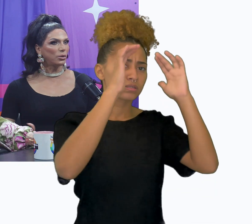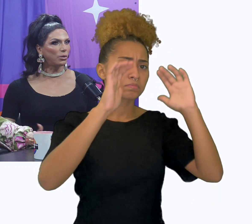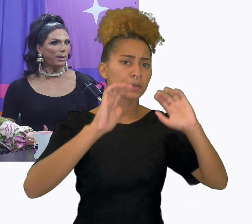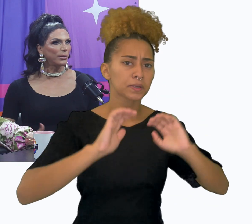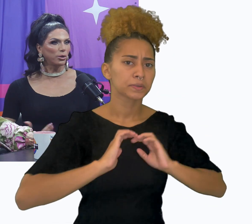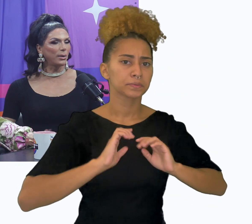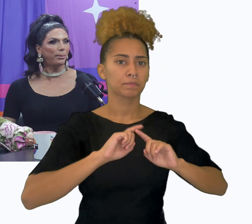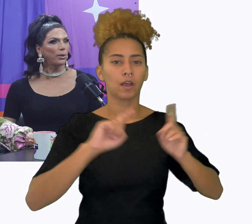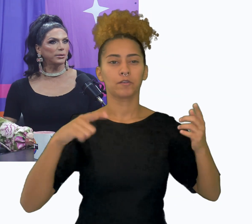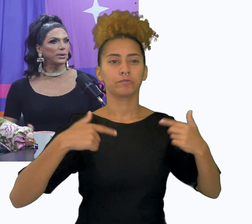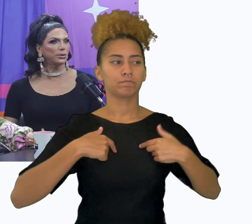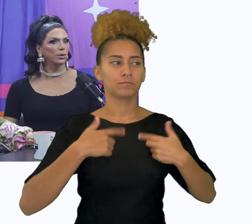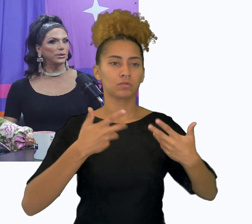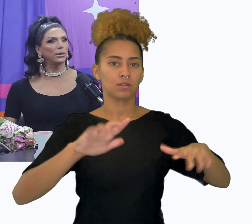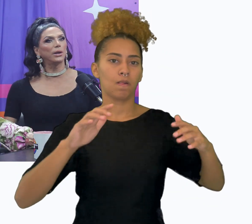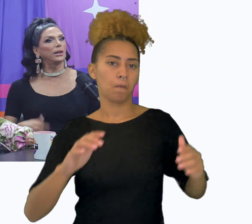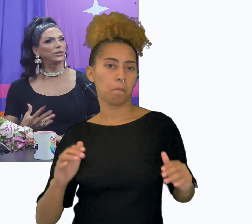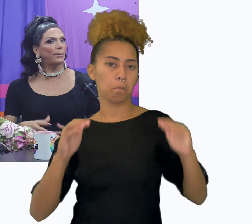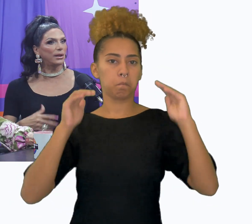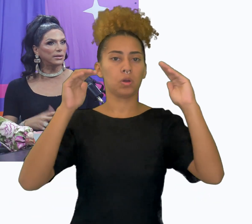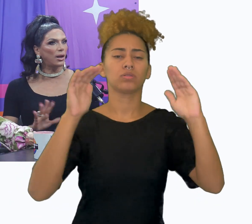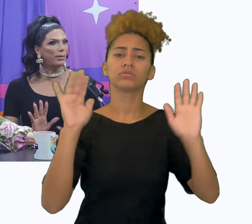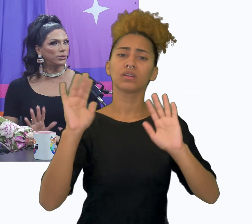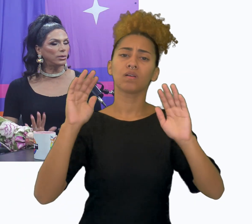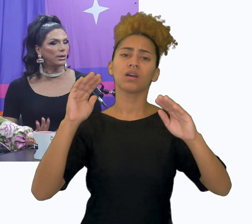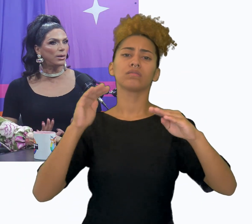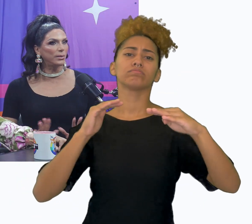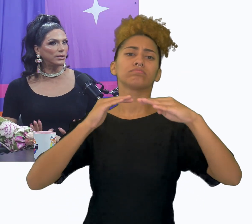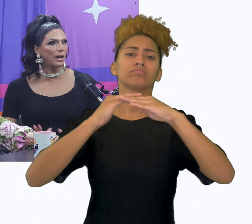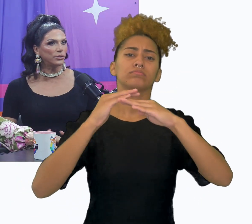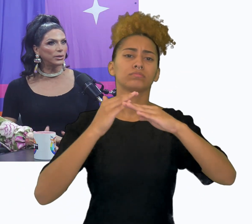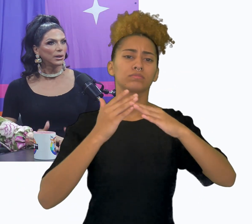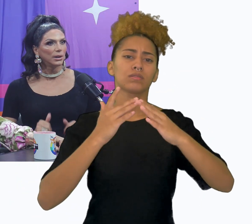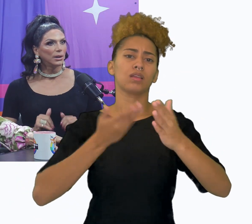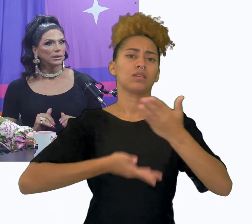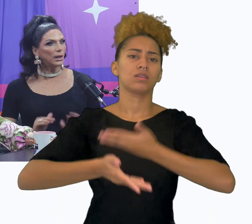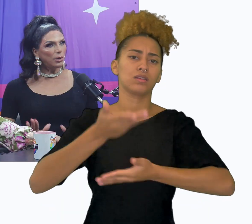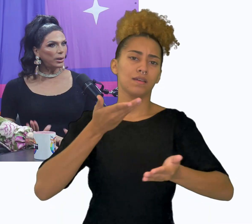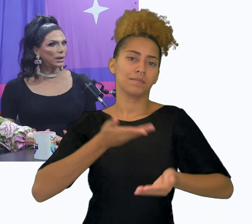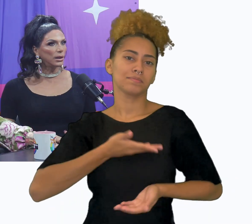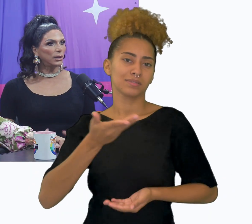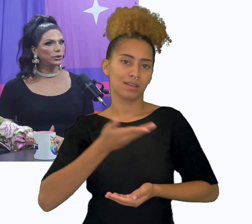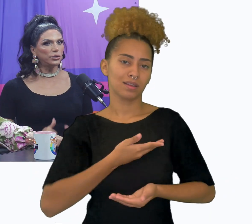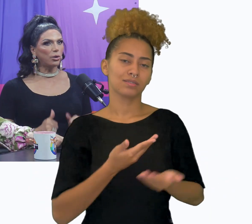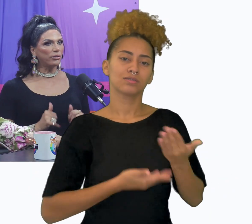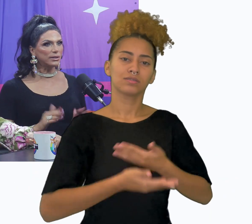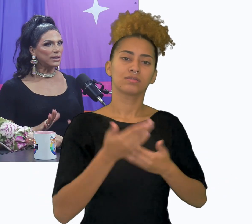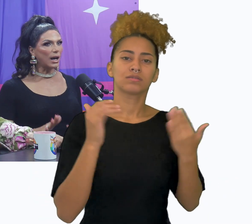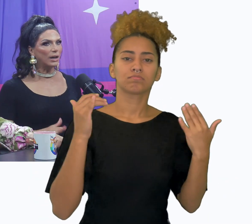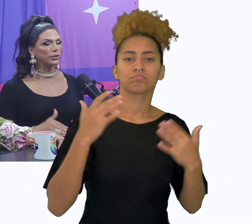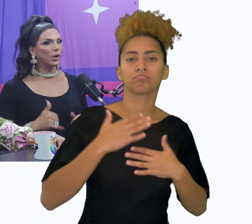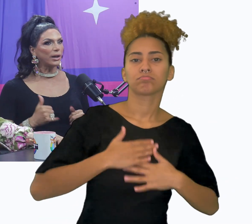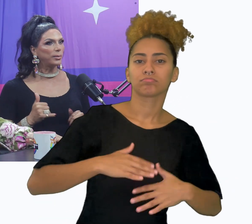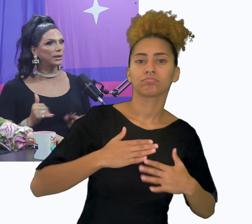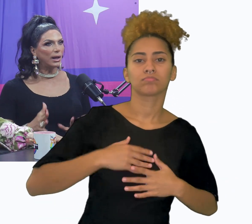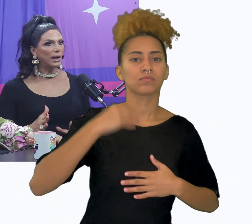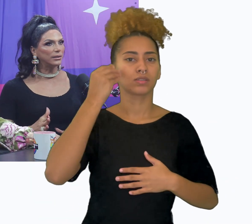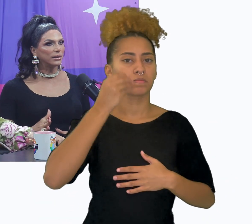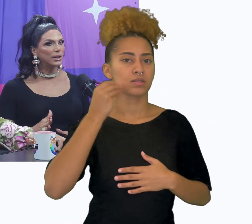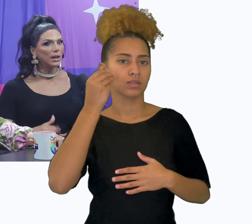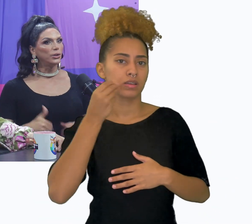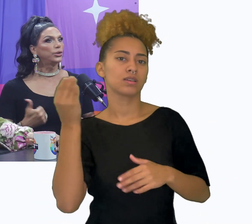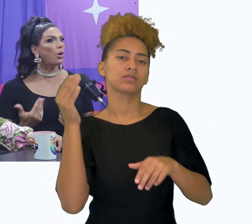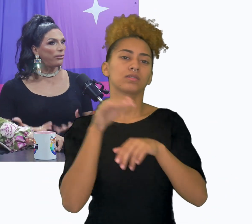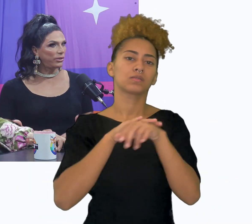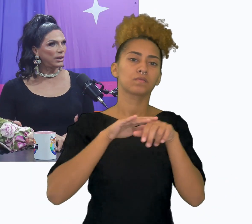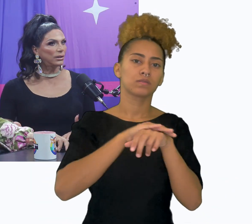usava isso pra me sobrepor às pessoas. Eu queria estabelecer realmente uma amizade tranquila de conversar, de trocar